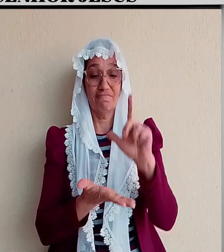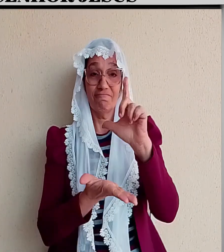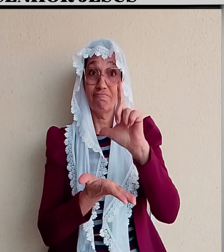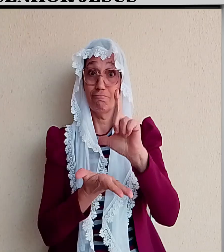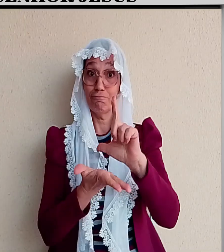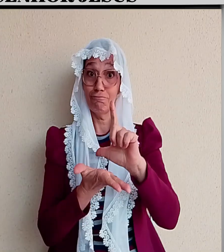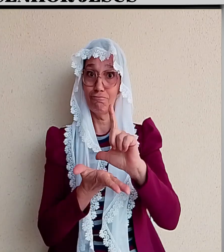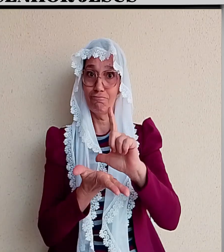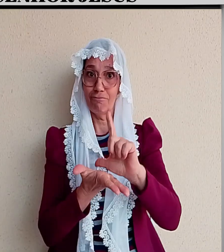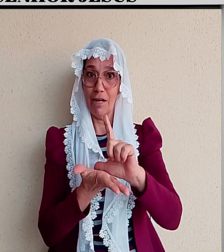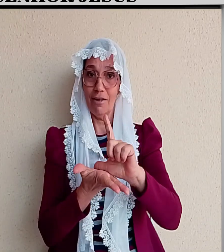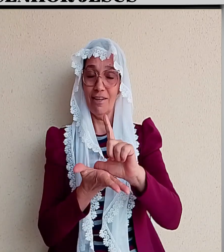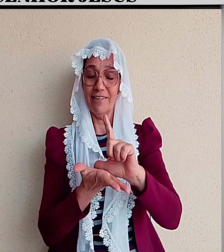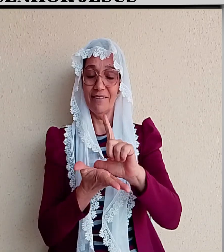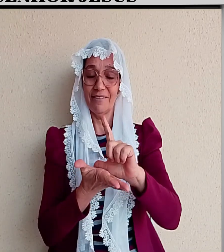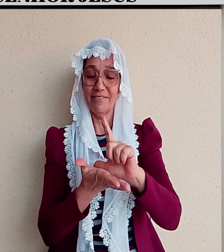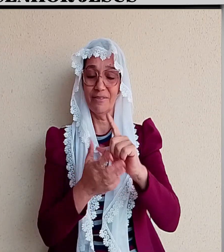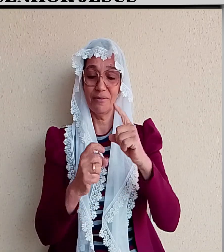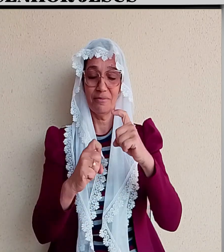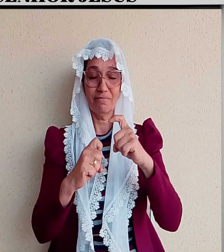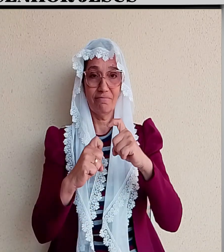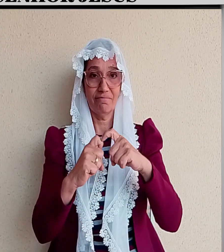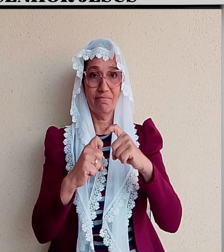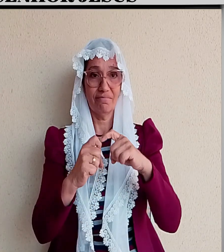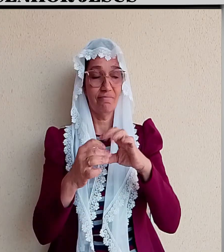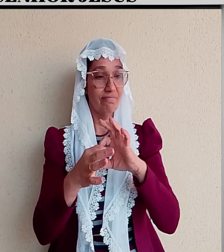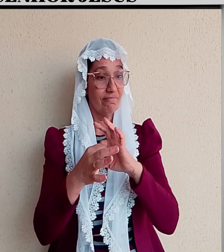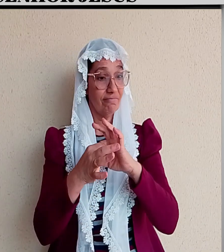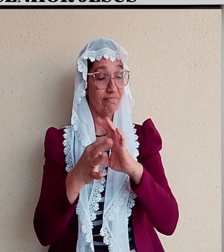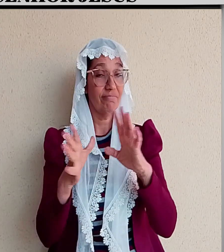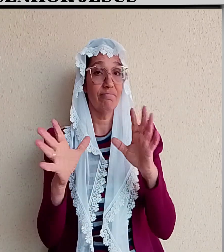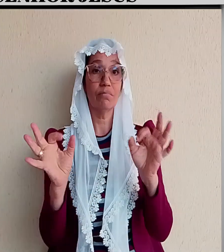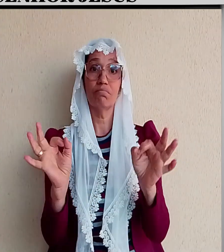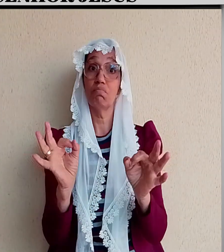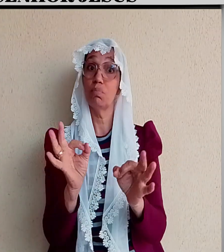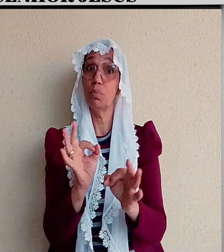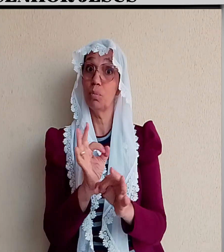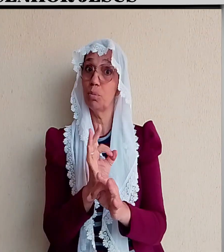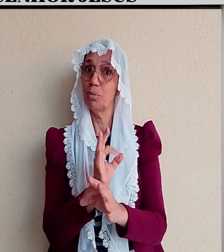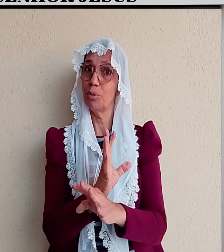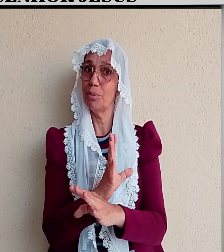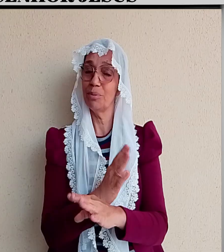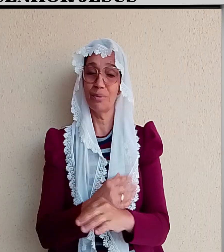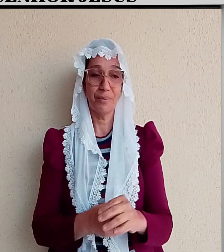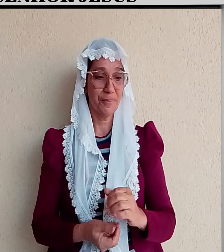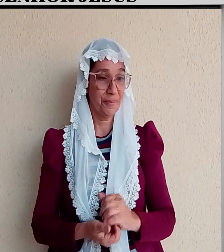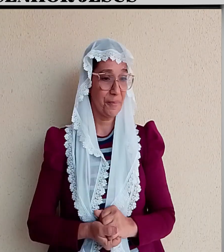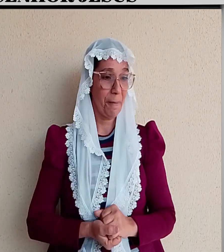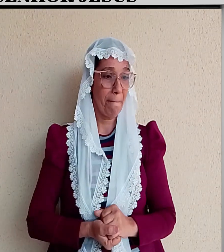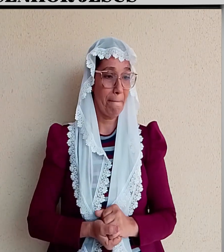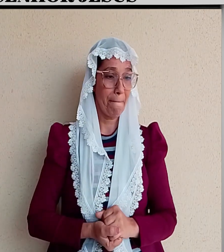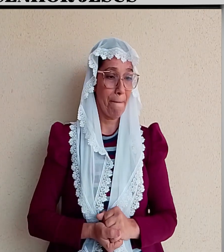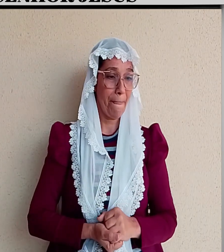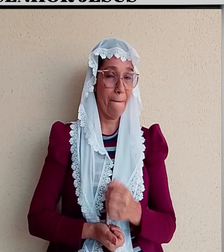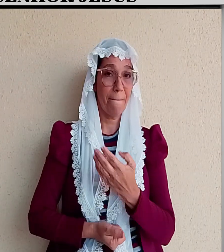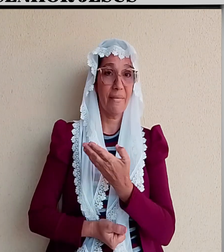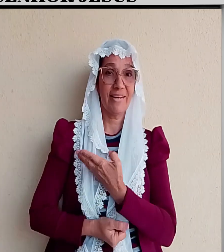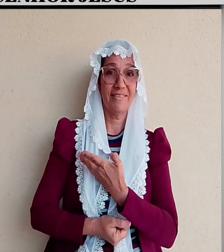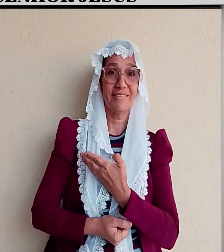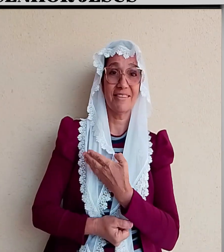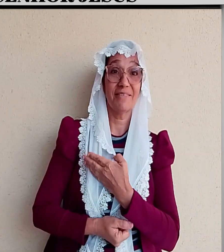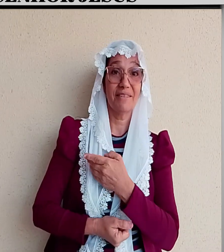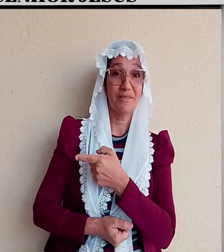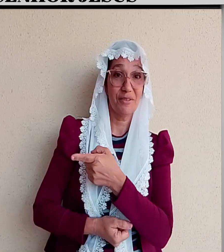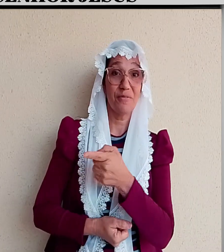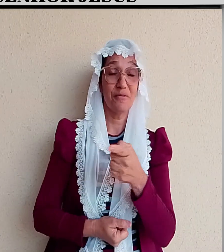Santo ao Senhor. Aleluia, Jesus. E os vossos amigos estão, aleluia, para o lado de fora, dizendo: cadê o meu amigo? Cadê aquele